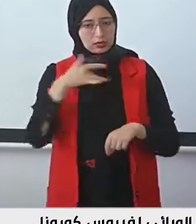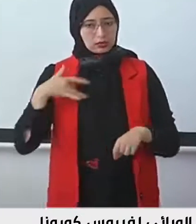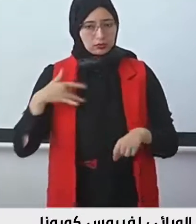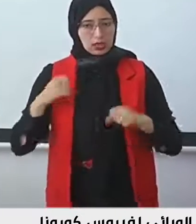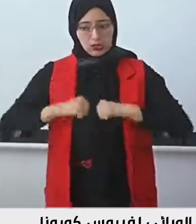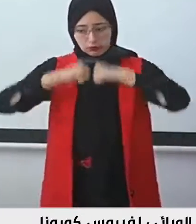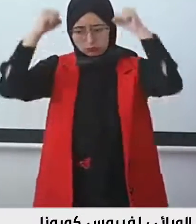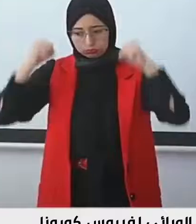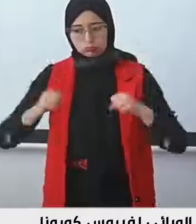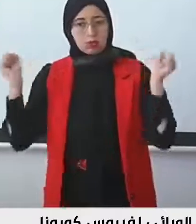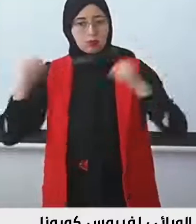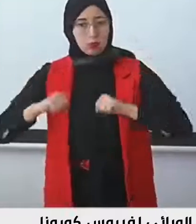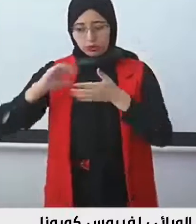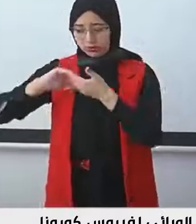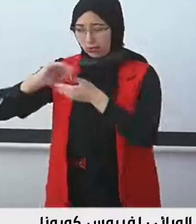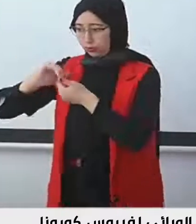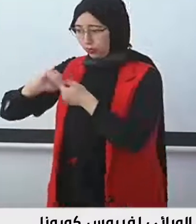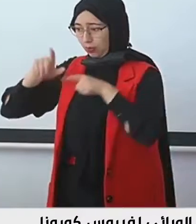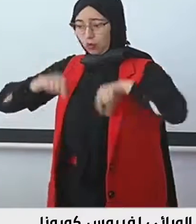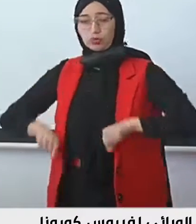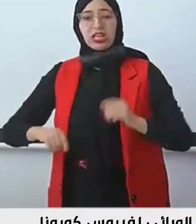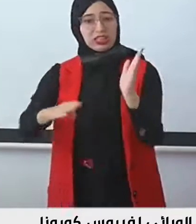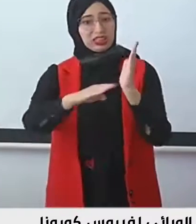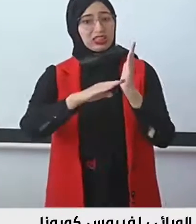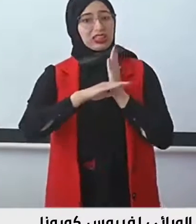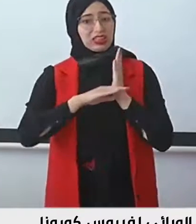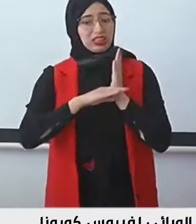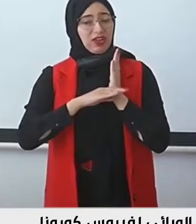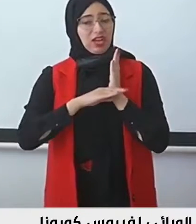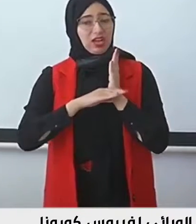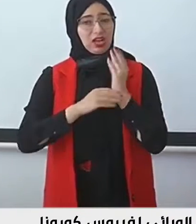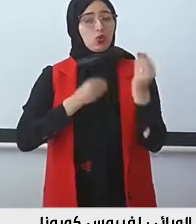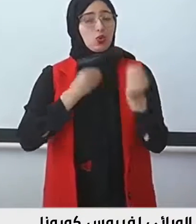المستوى المركزي بالتنسيق مع وزارة الدفاع ومستشفى